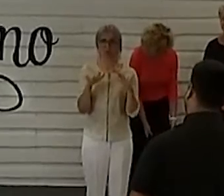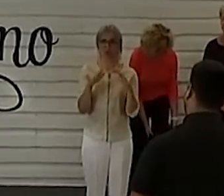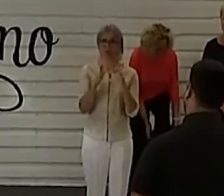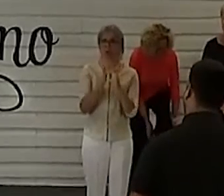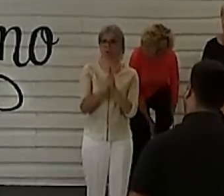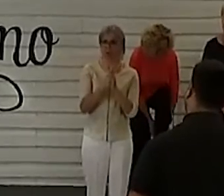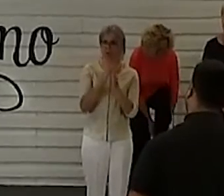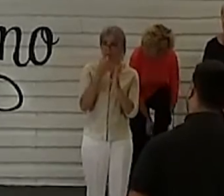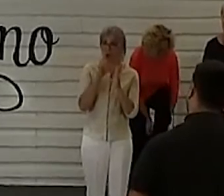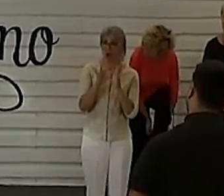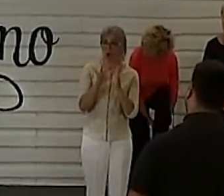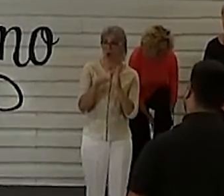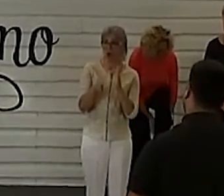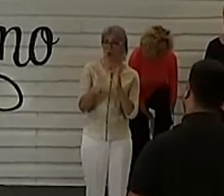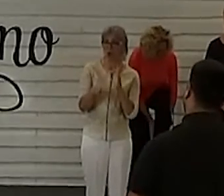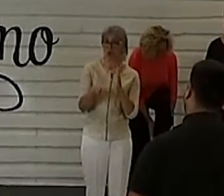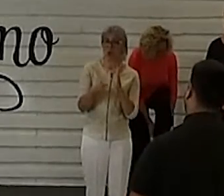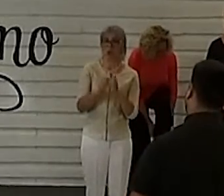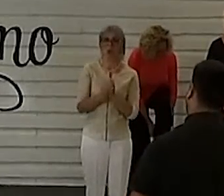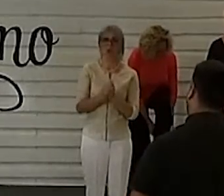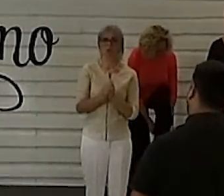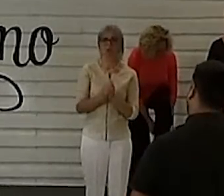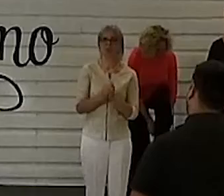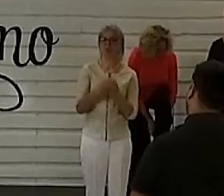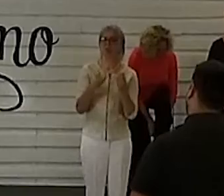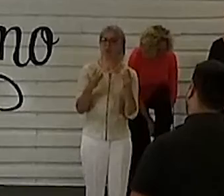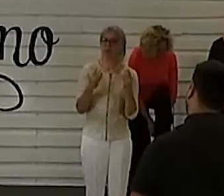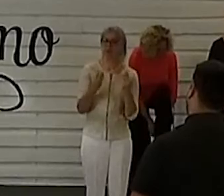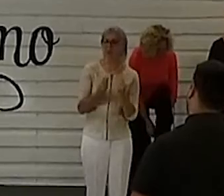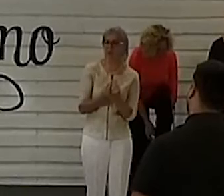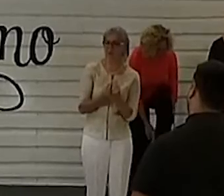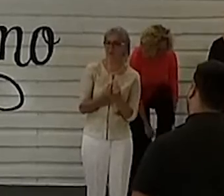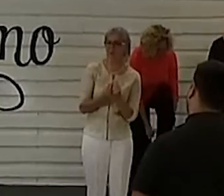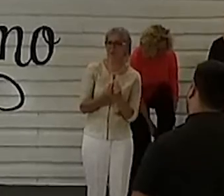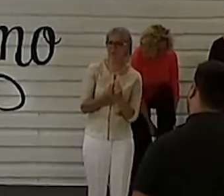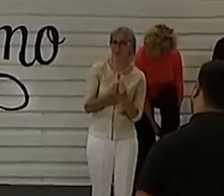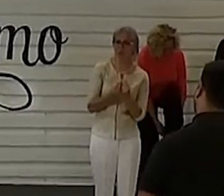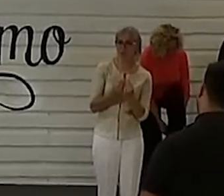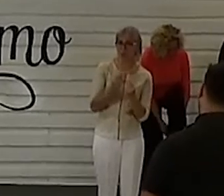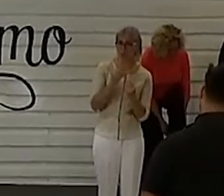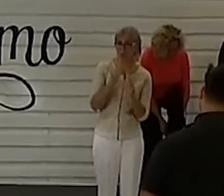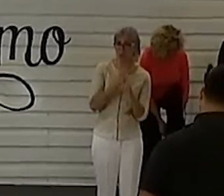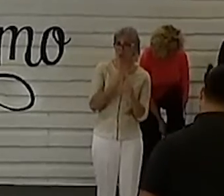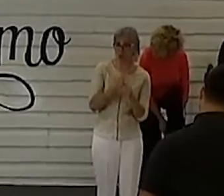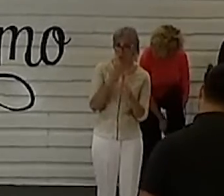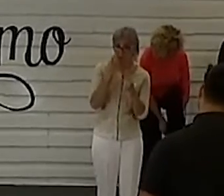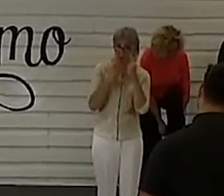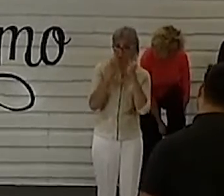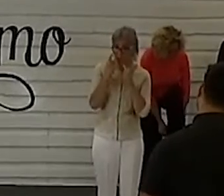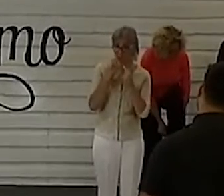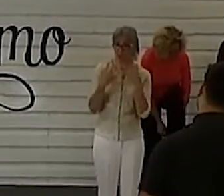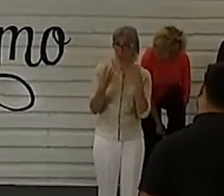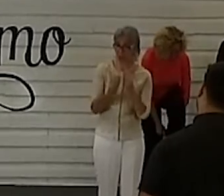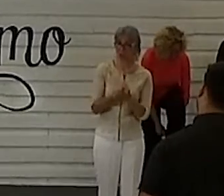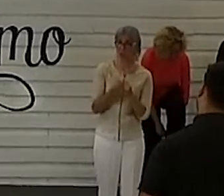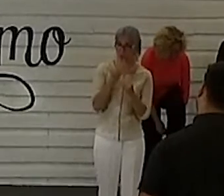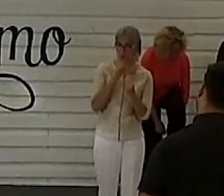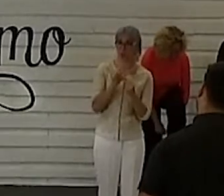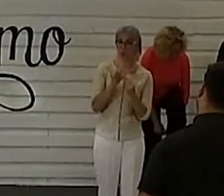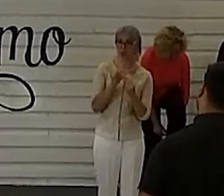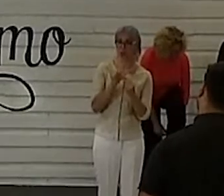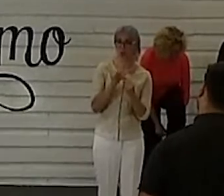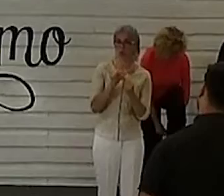te, posso starti vicino, hai bisogno di una spalla, voglio piangere con te.